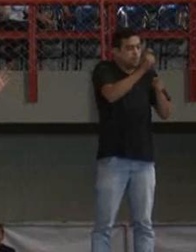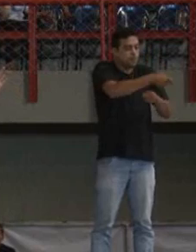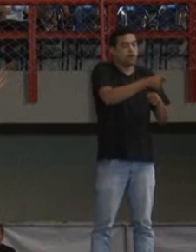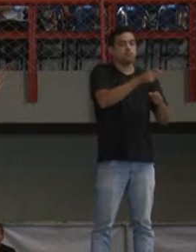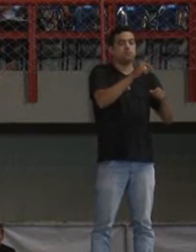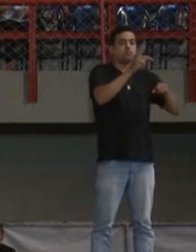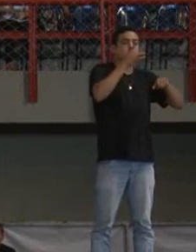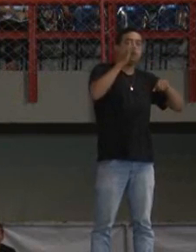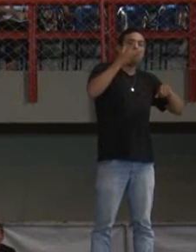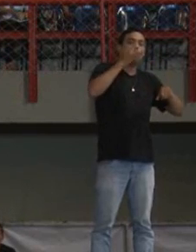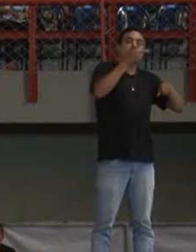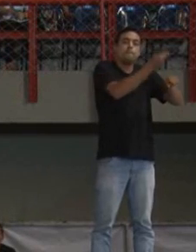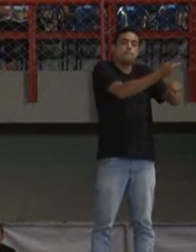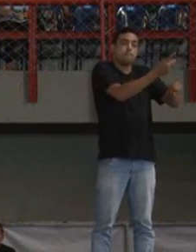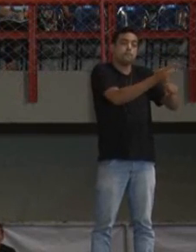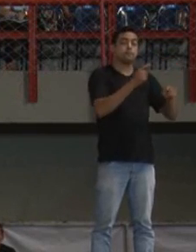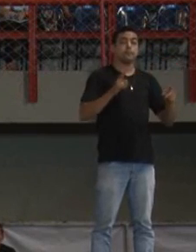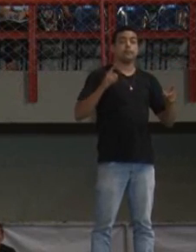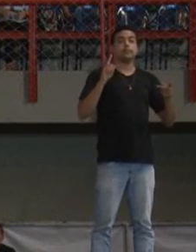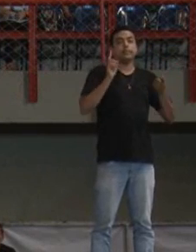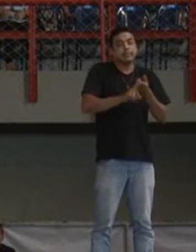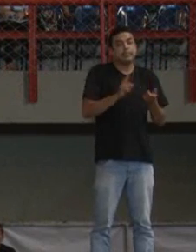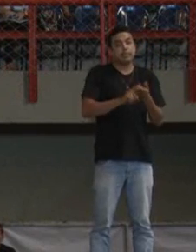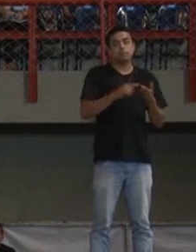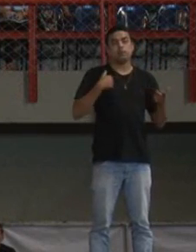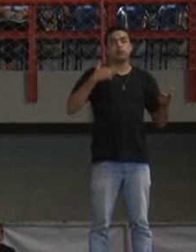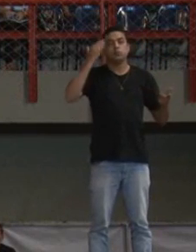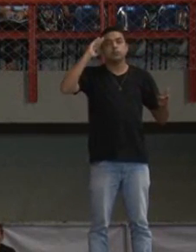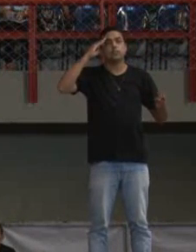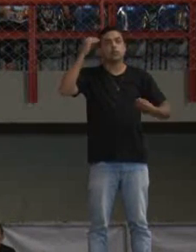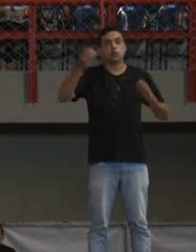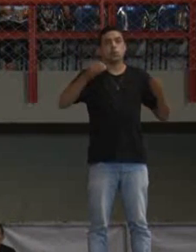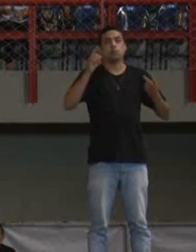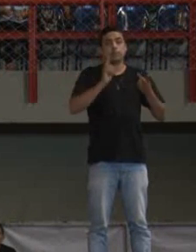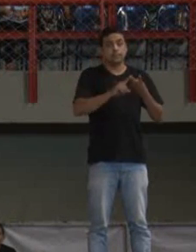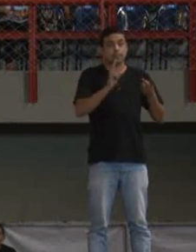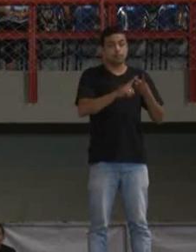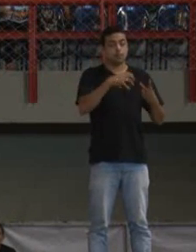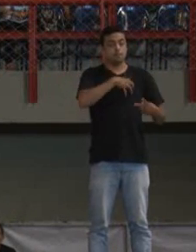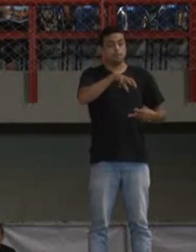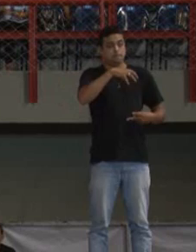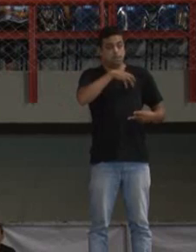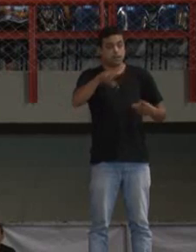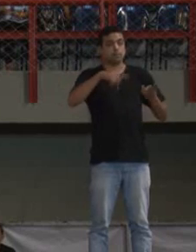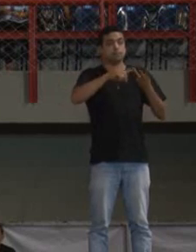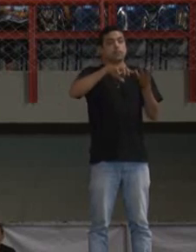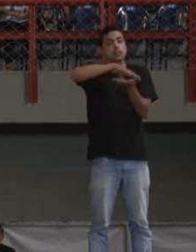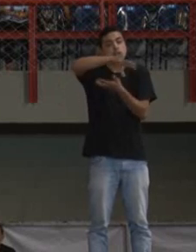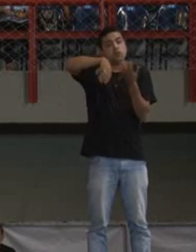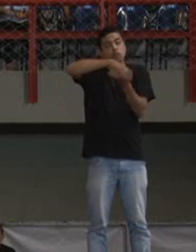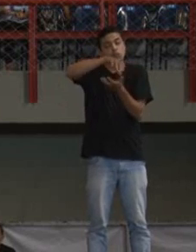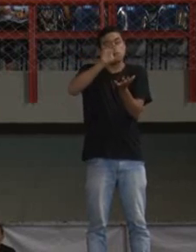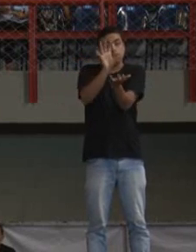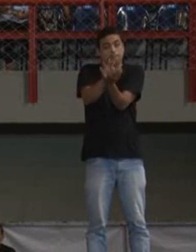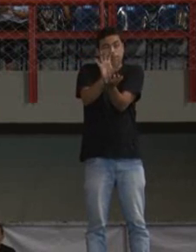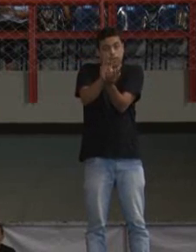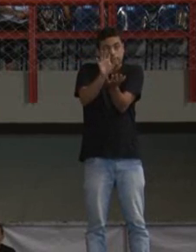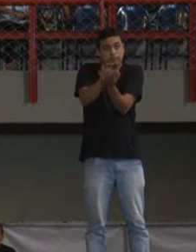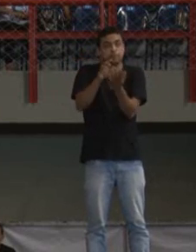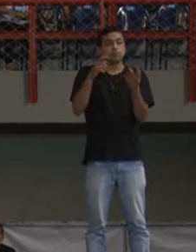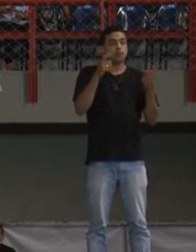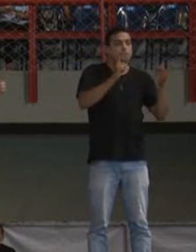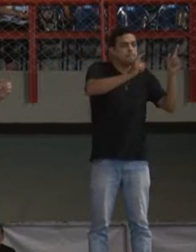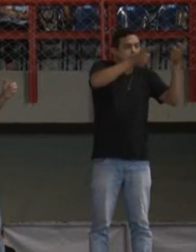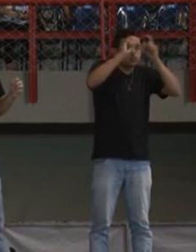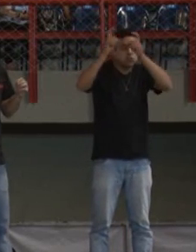da mineração. Eu não tenho como entender a Conjuração Baiana e mesmo a Revolução Pernambucana sem